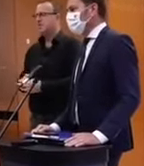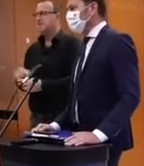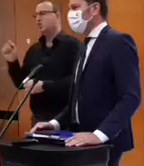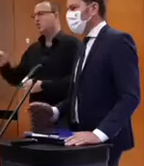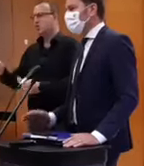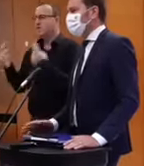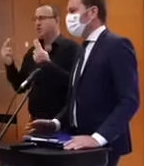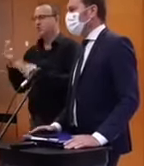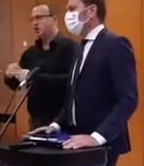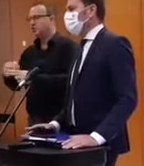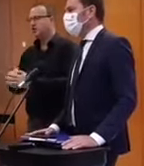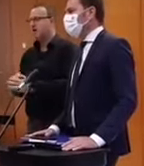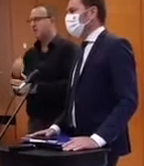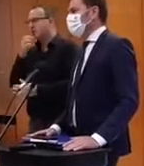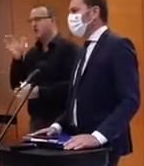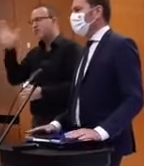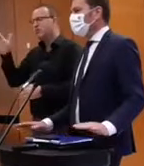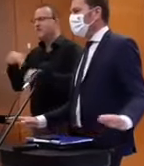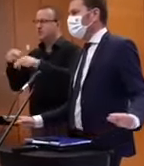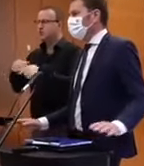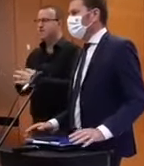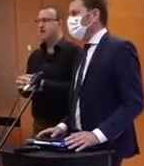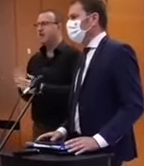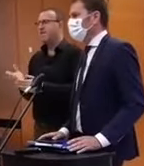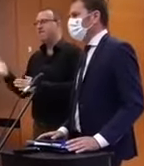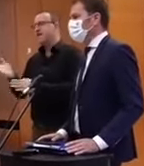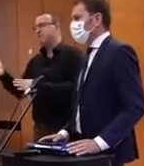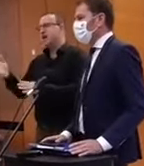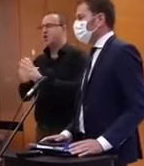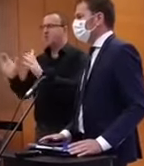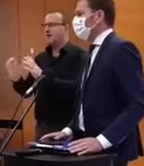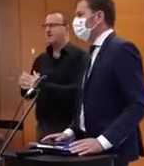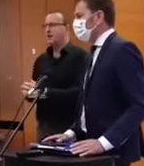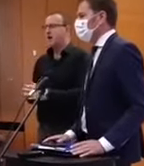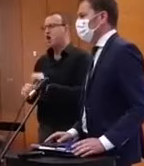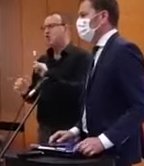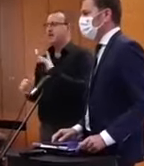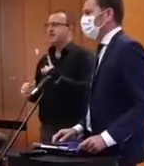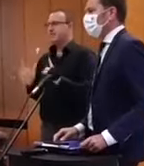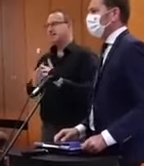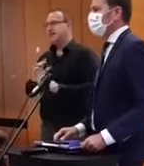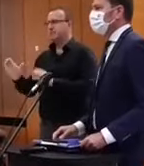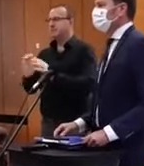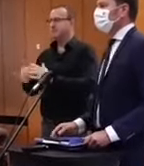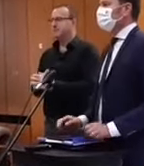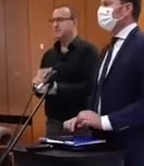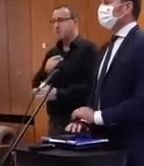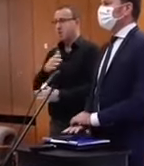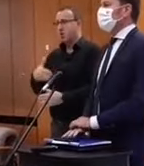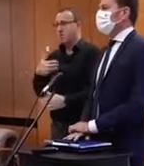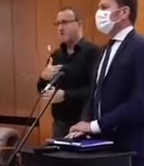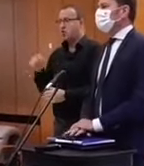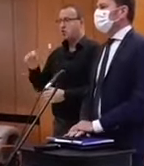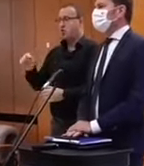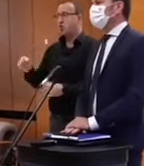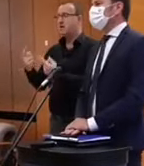je podstata, prepáčte, nebudem debatovať o výhybkách komunikačných, ktoré by možno niekto chcel, aby sme komunikovali. A neobávate sa, že práve